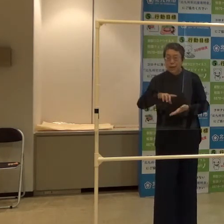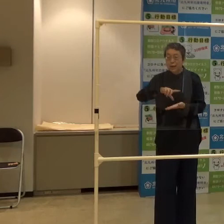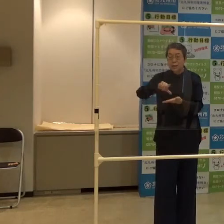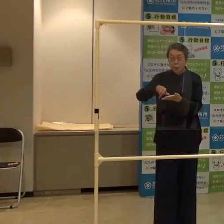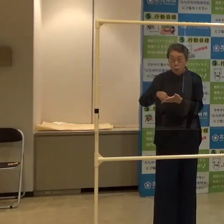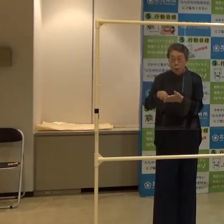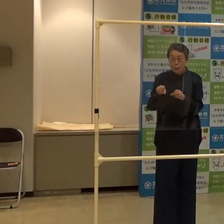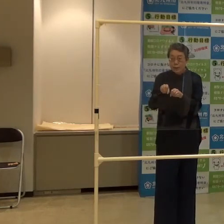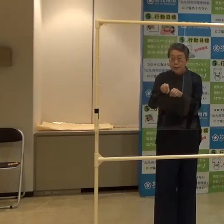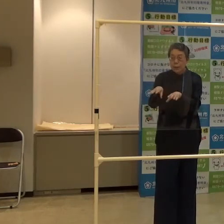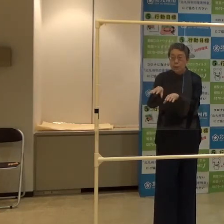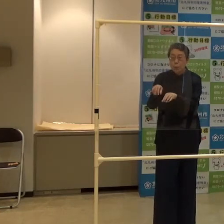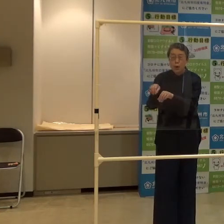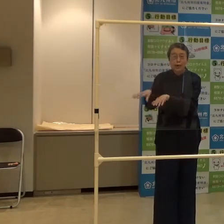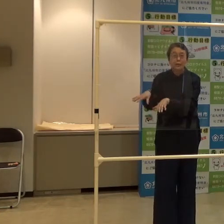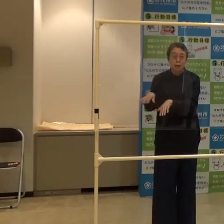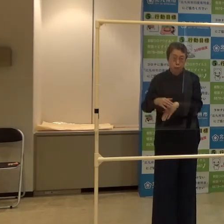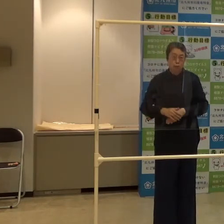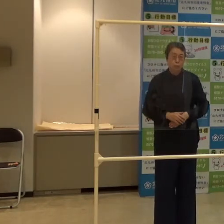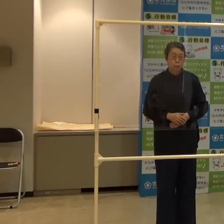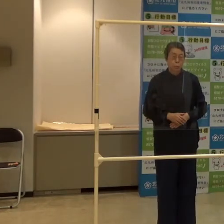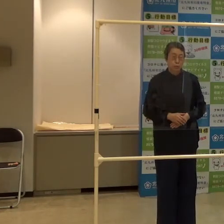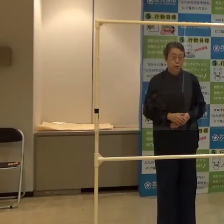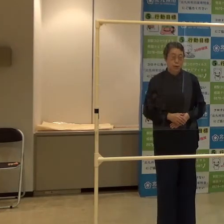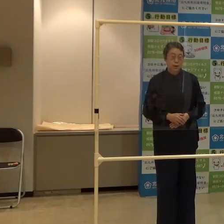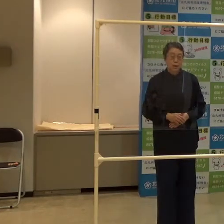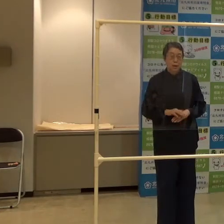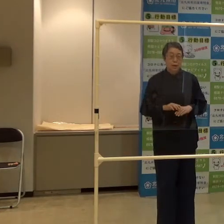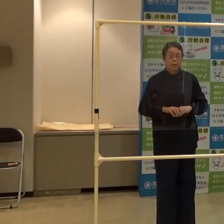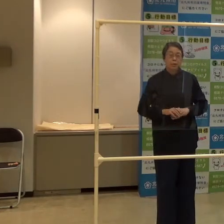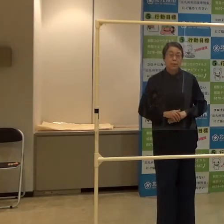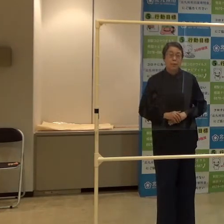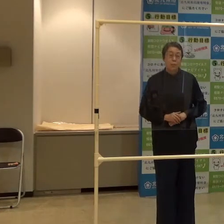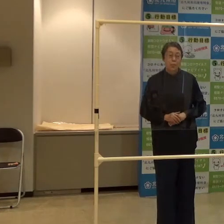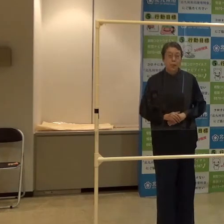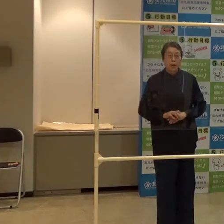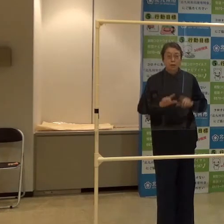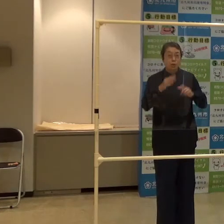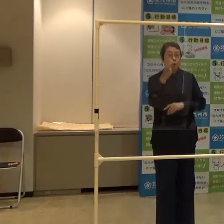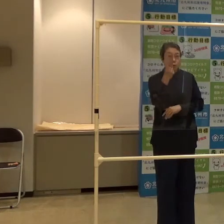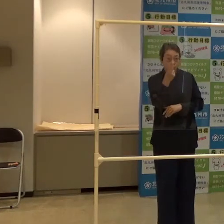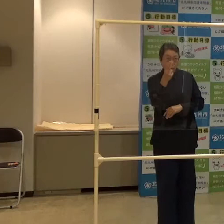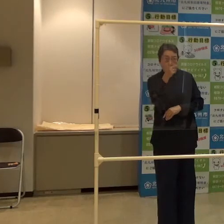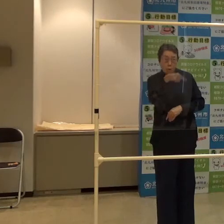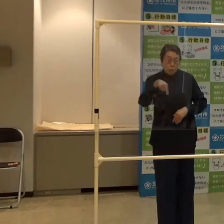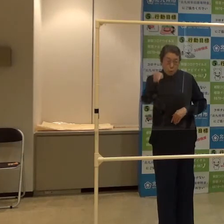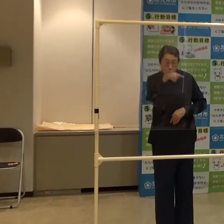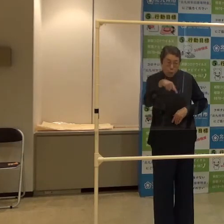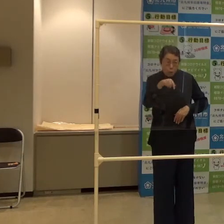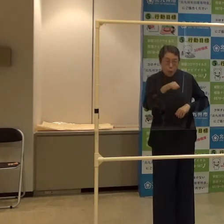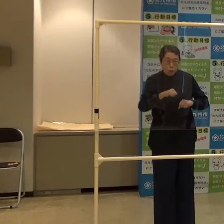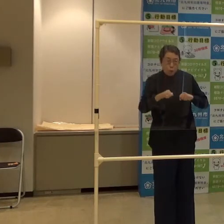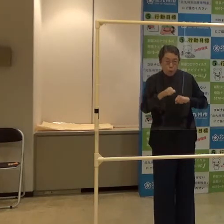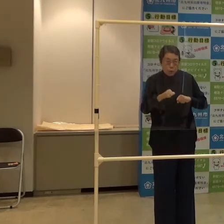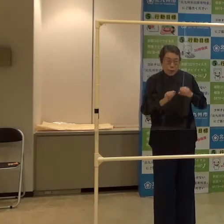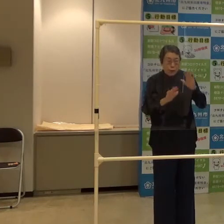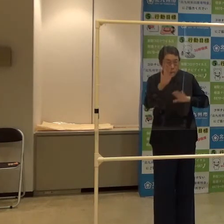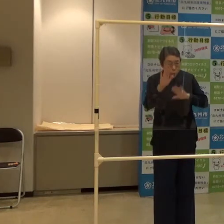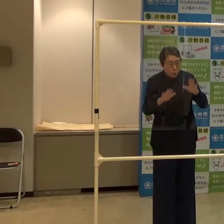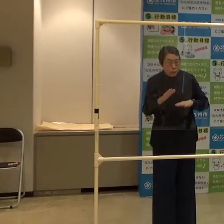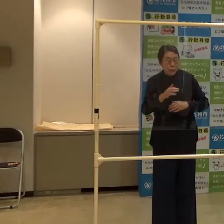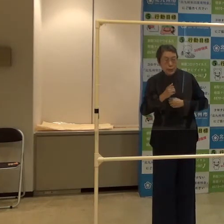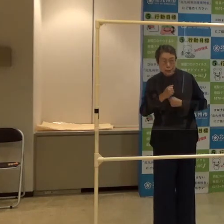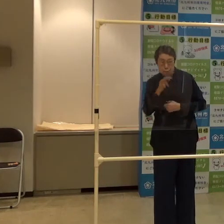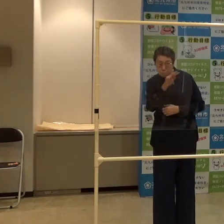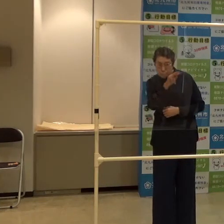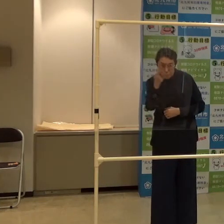ということが見られるということで、東京の動きにはよく注意をしておく必要がある。でその若干の時